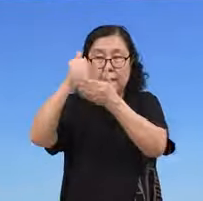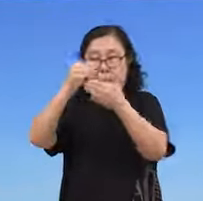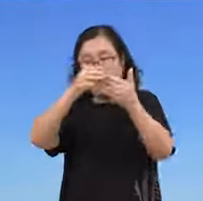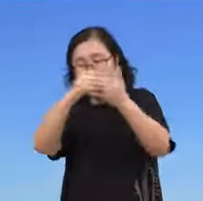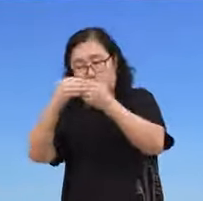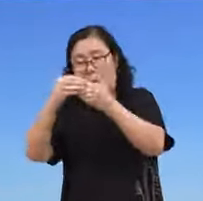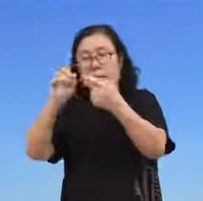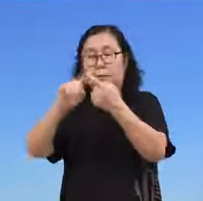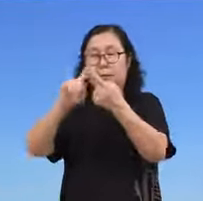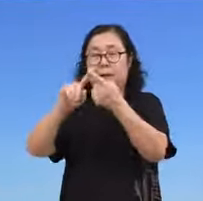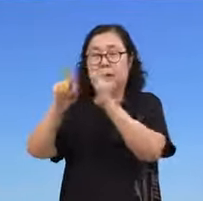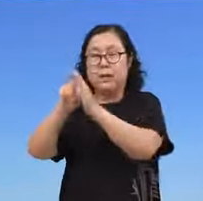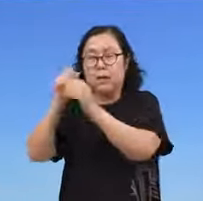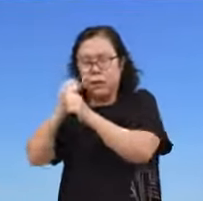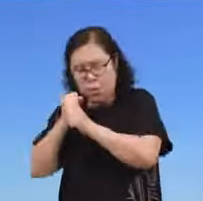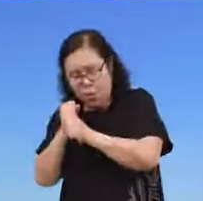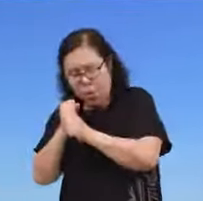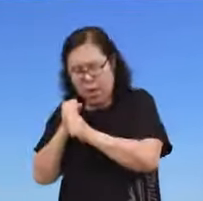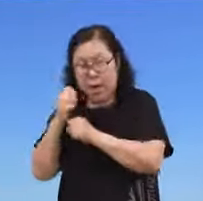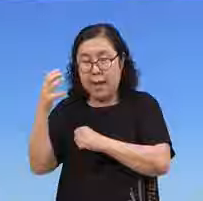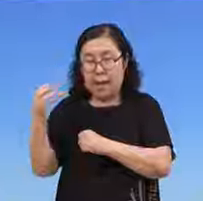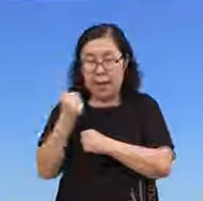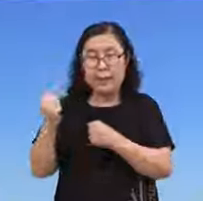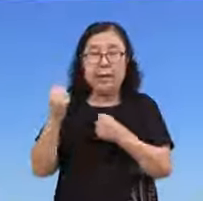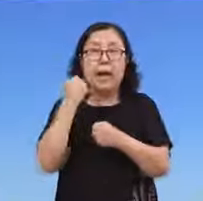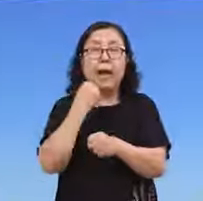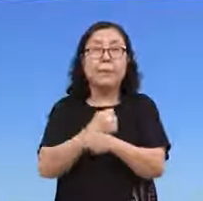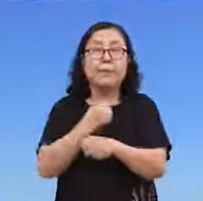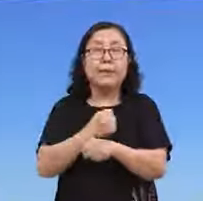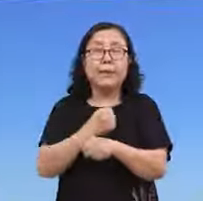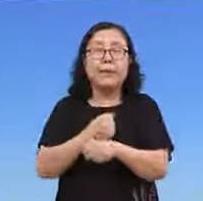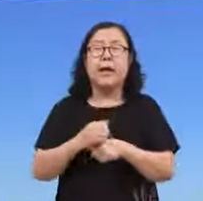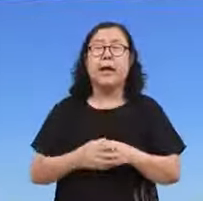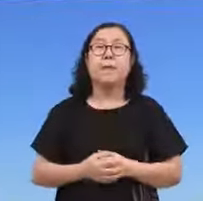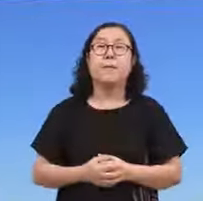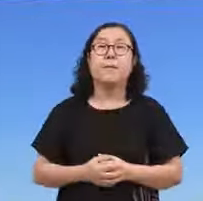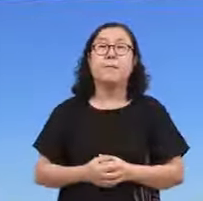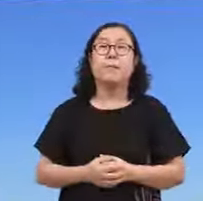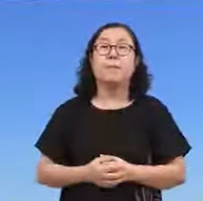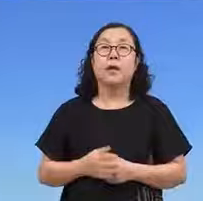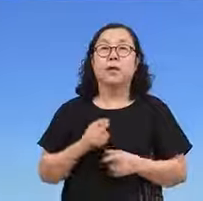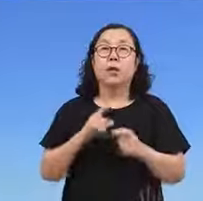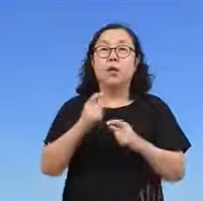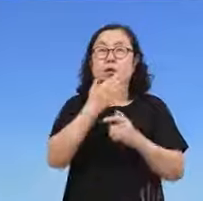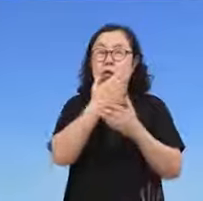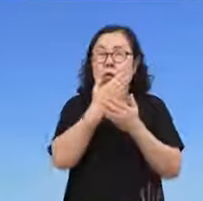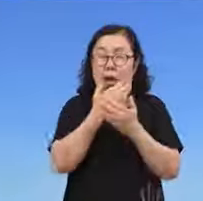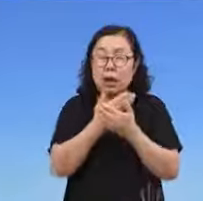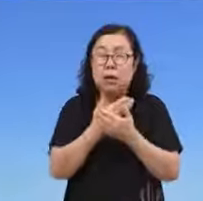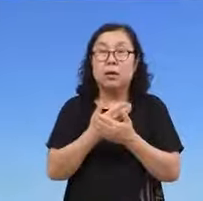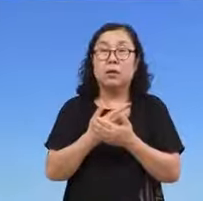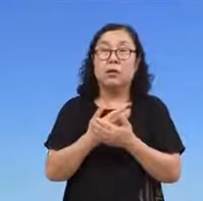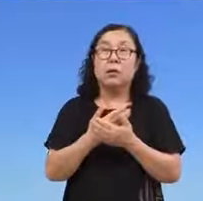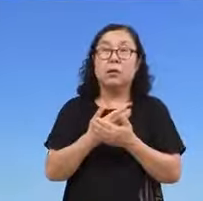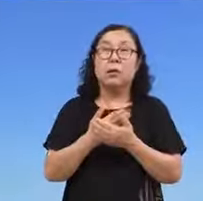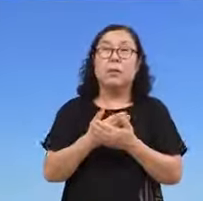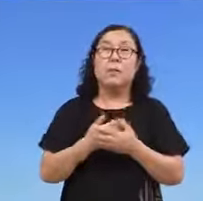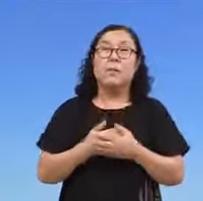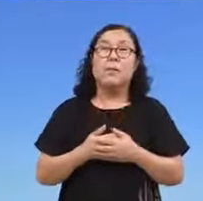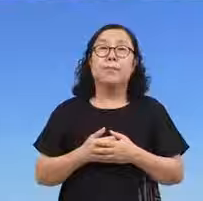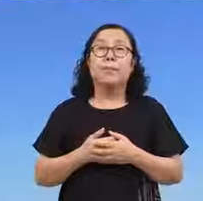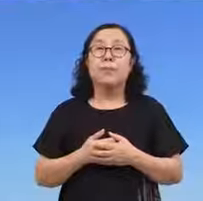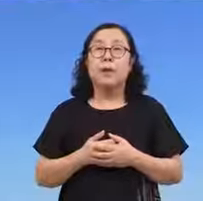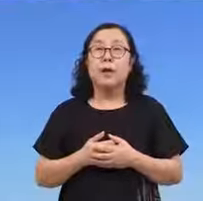가져야 된다는 겁니다. 제가 조금 전에 야곱은 홀로 남았더니 이 표현을 주목한다 그랬는데요, 더 중요한 건 그 다음에